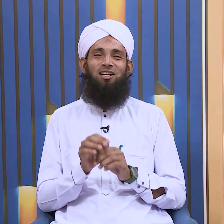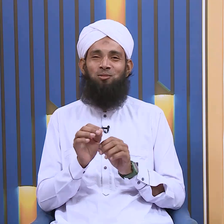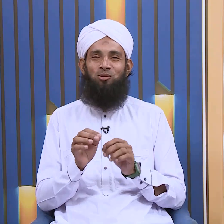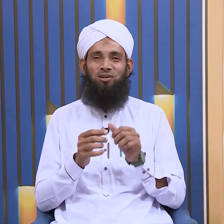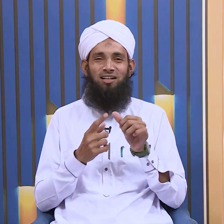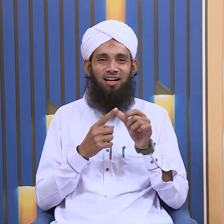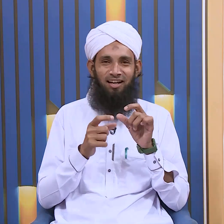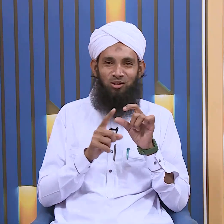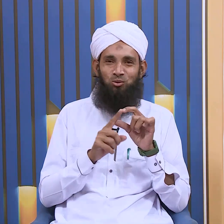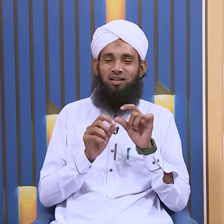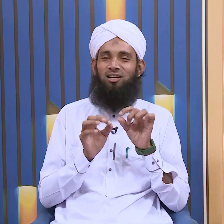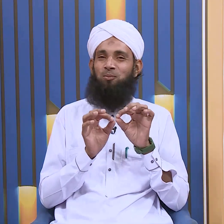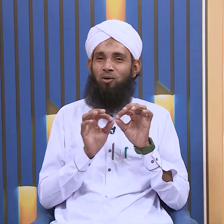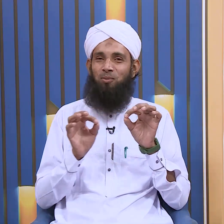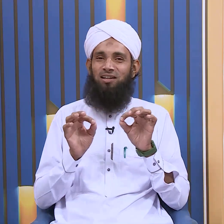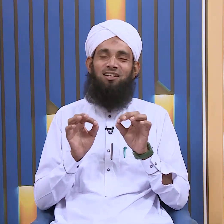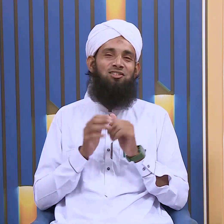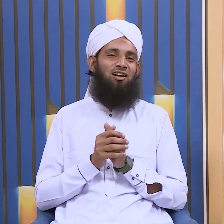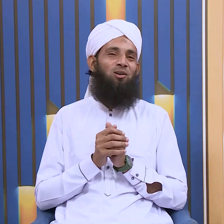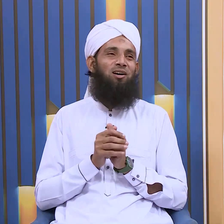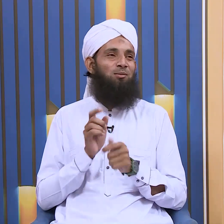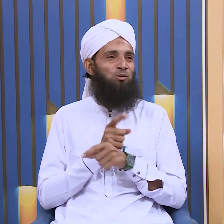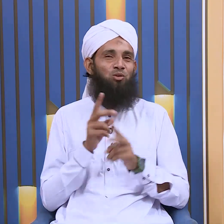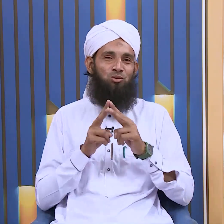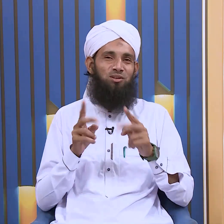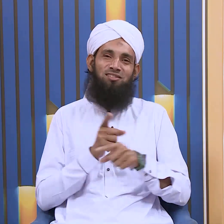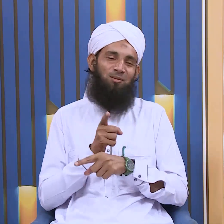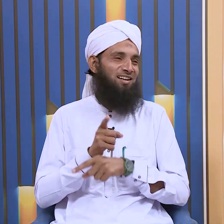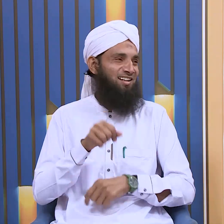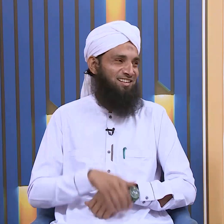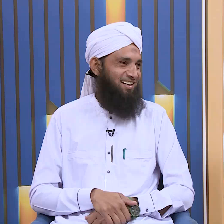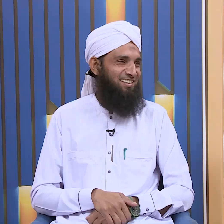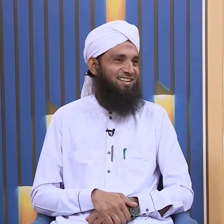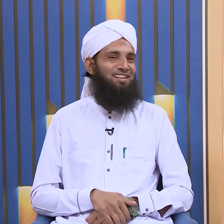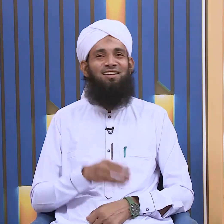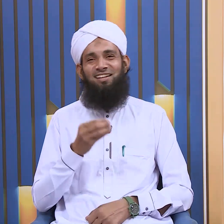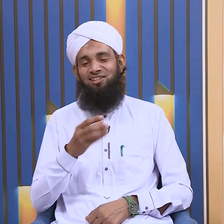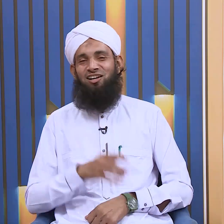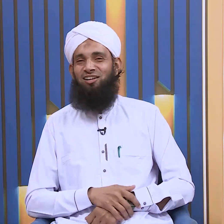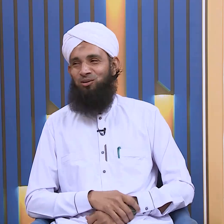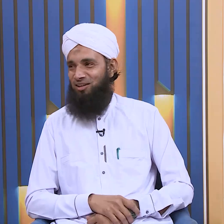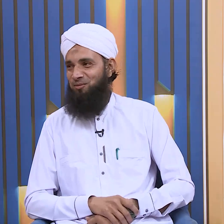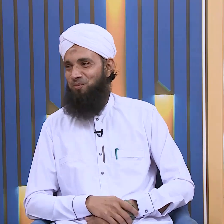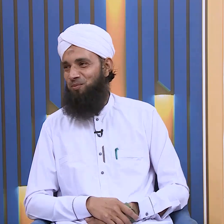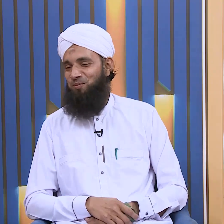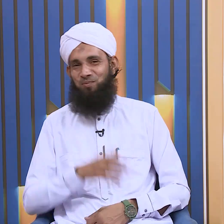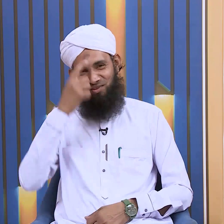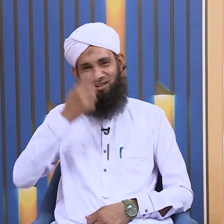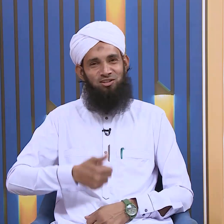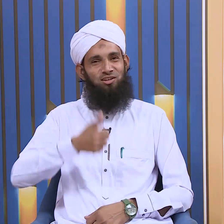کو A to Z کا پراپرلی انشاءاللہ الکریم ہم یوز ٹو استعمال کرنا سکھائیں گے انشاءاللہ الکریم. انشاءاللہ عز و جل. جی